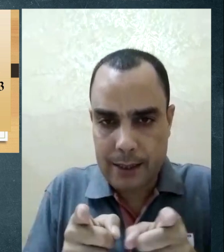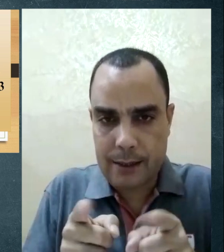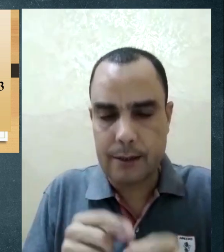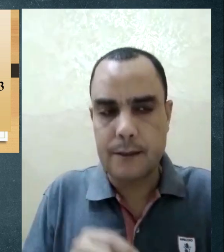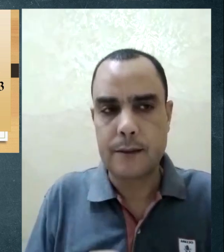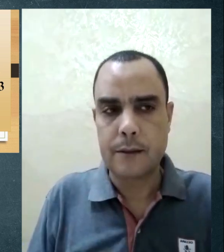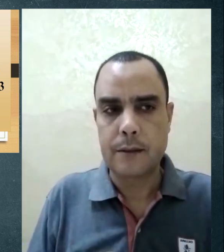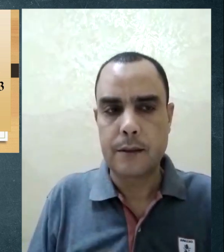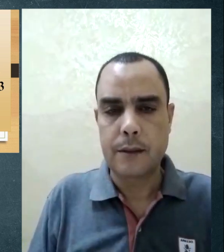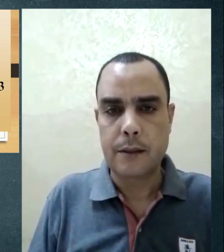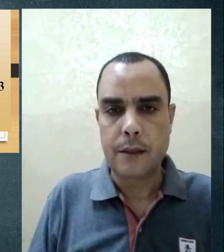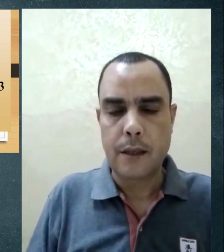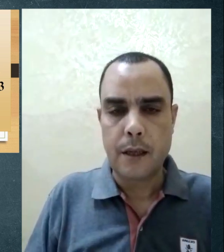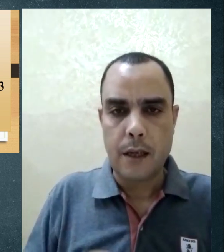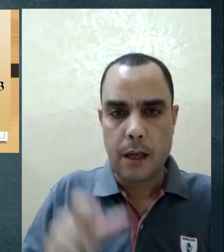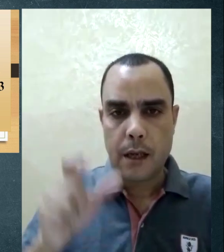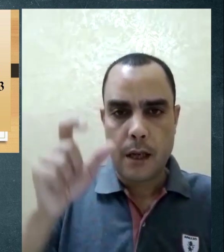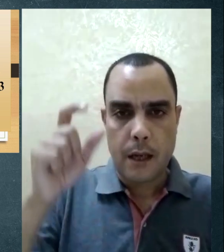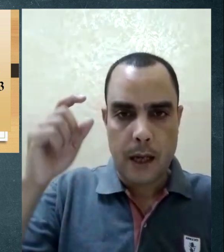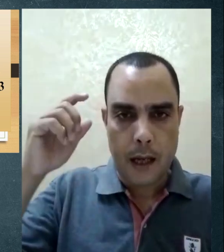مرحلة